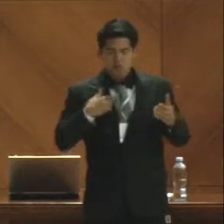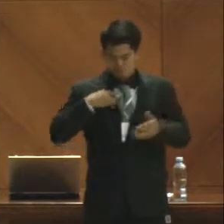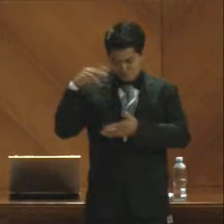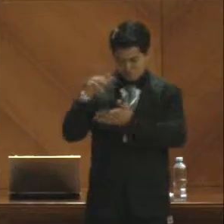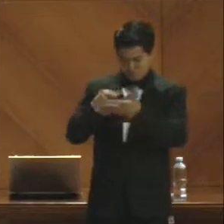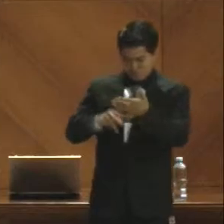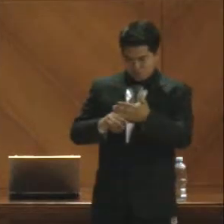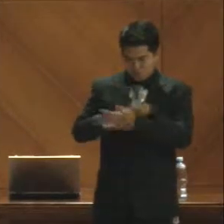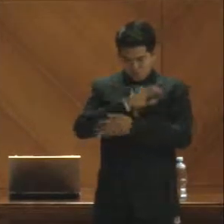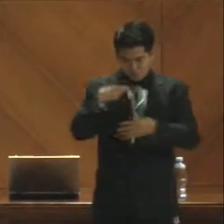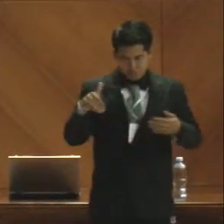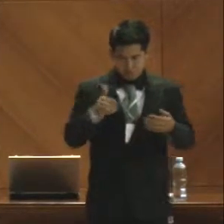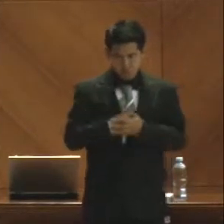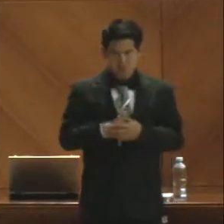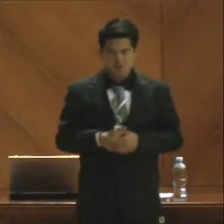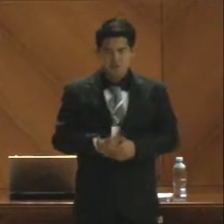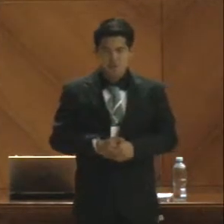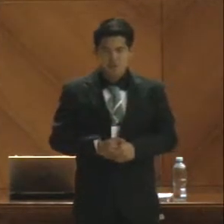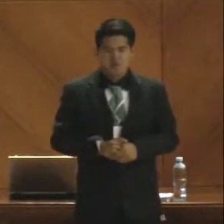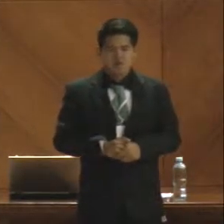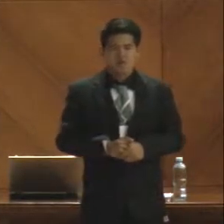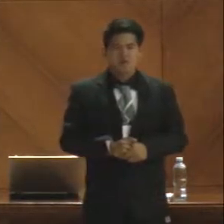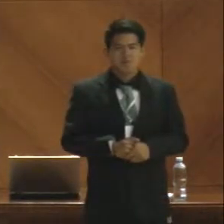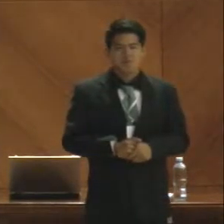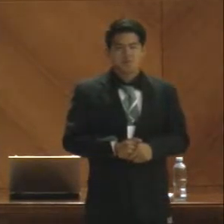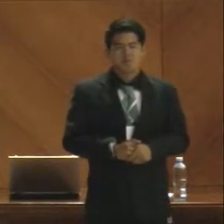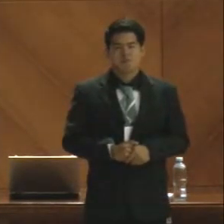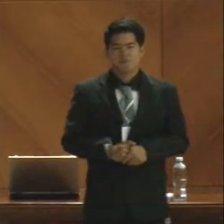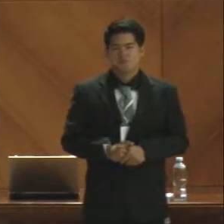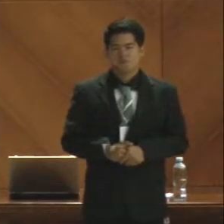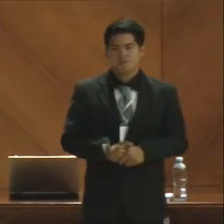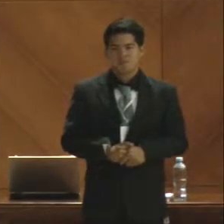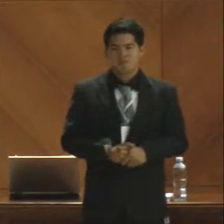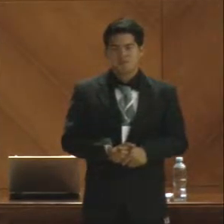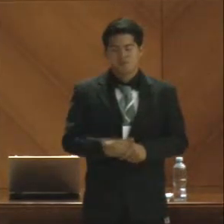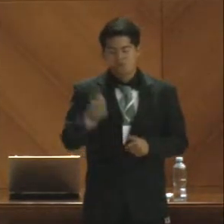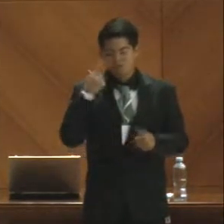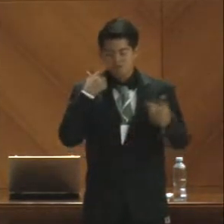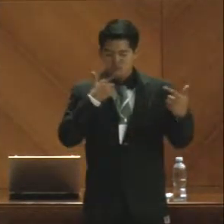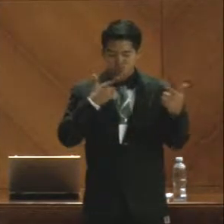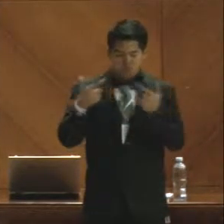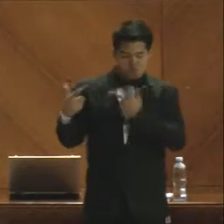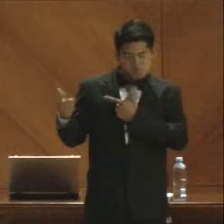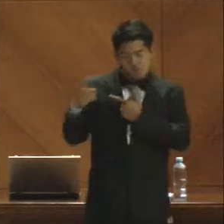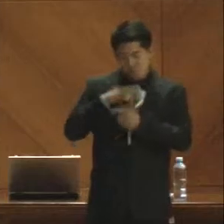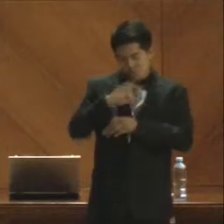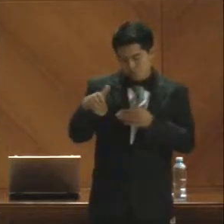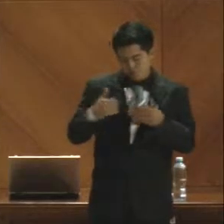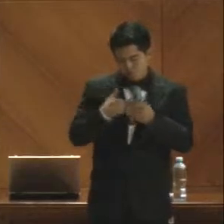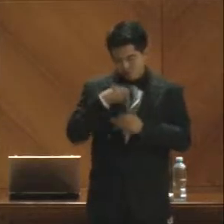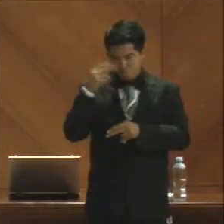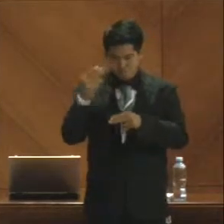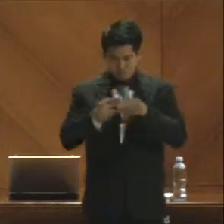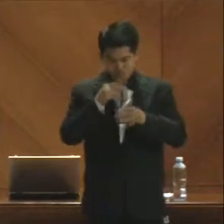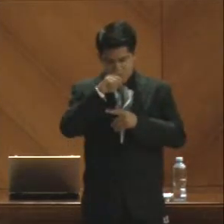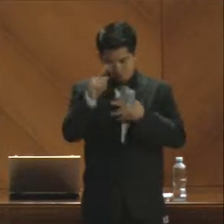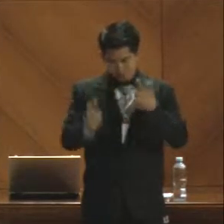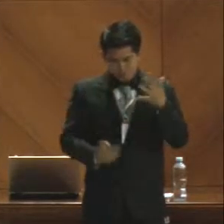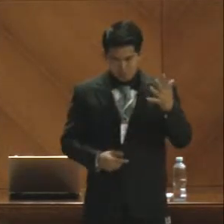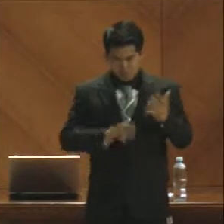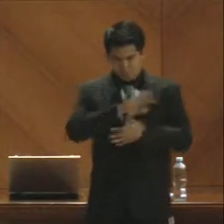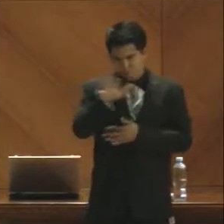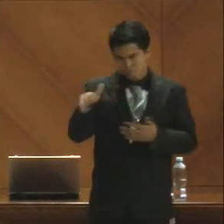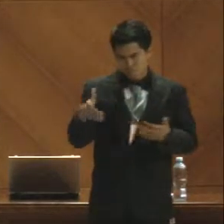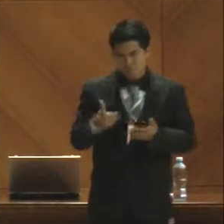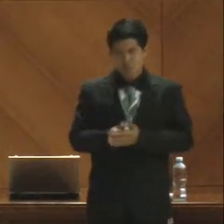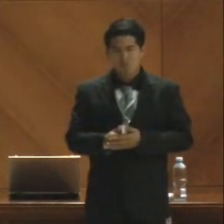electrónicos. Y bueno, ese es el modelo de negocio, la vigilancia, el acceso a nuestra información. Nosotros como Estado